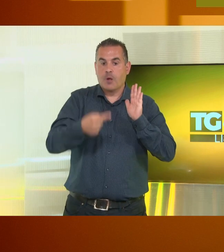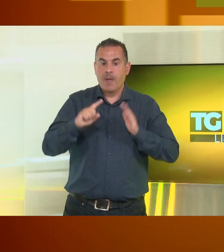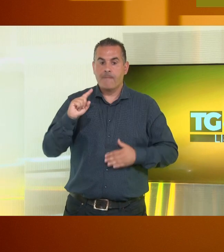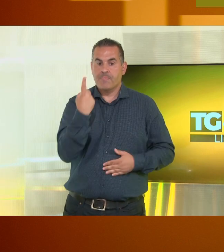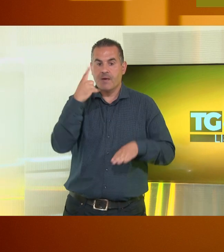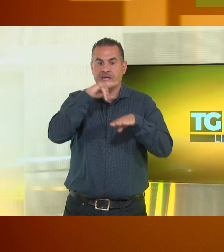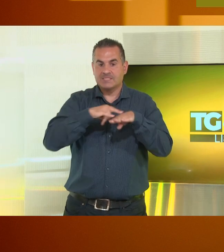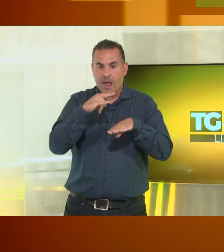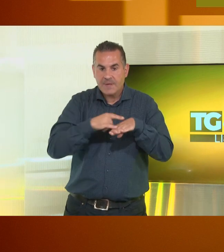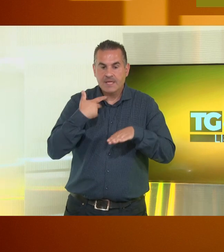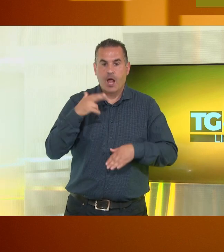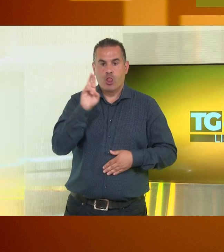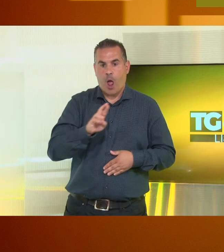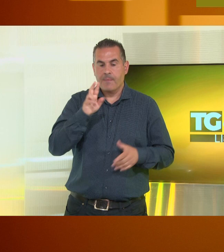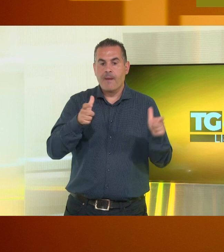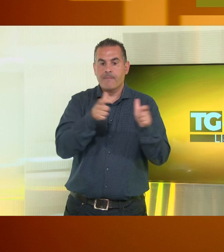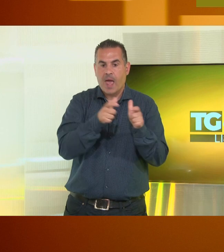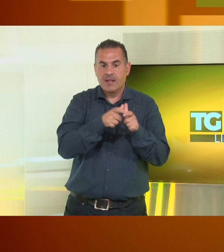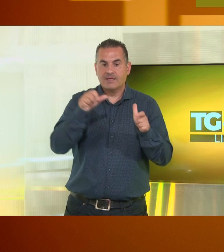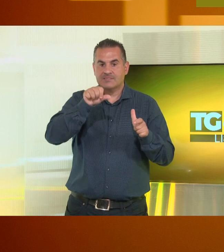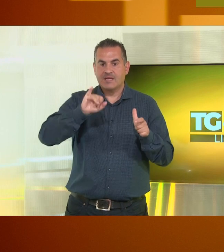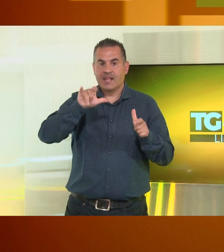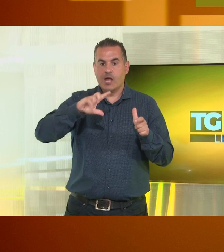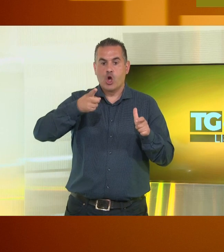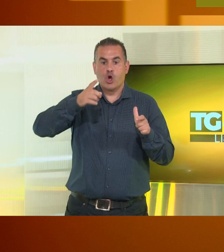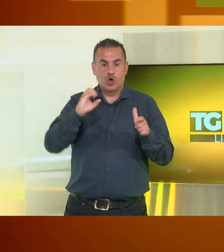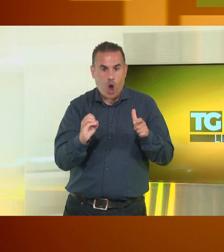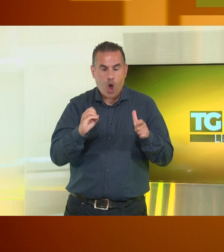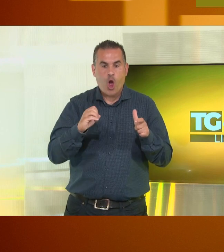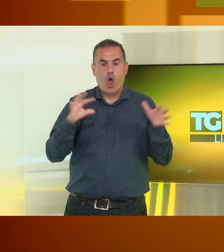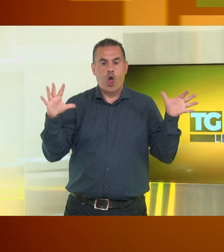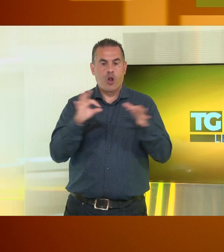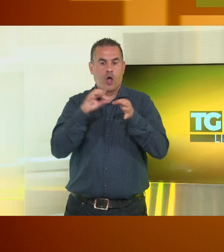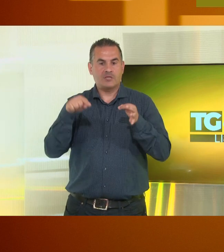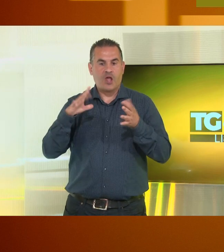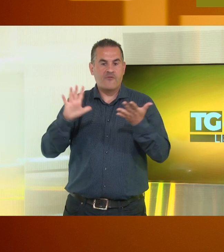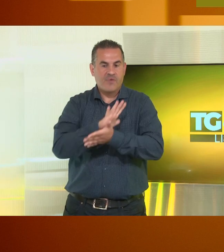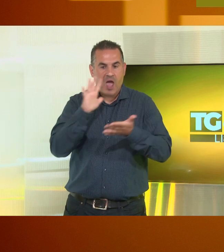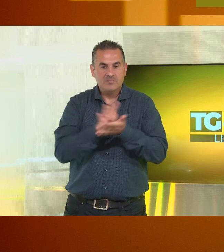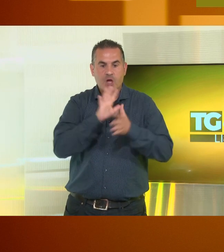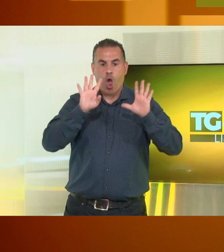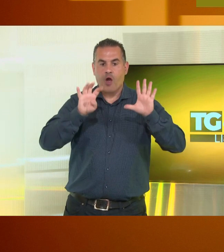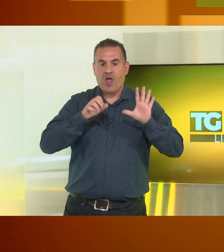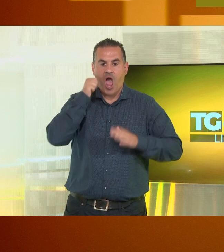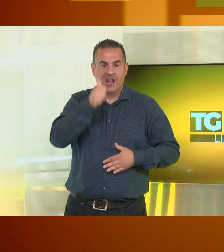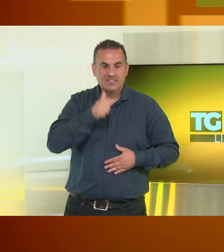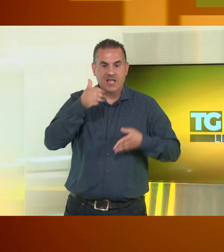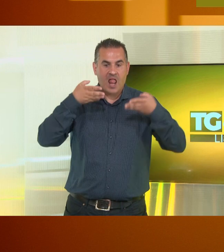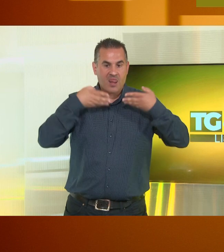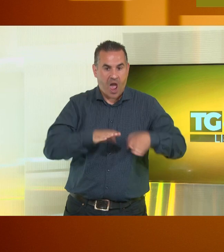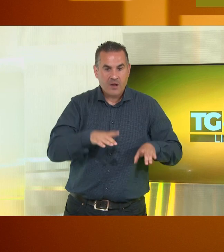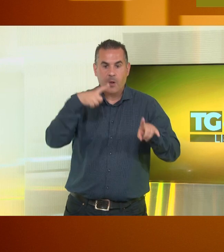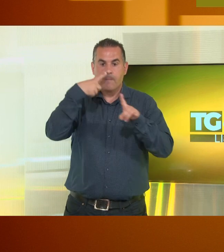della scomparsa della grande artista sarda. A rivelare i dettagli della manifestazione, Leonardo Marras, presidente della Fondazione Maria Carta.